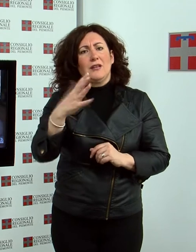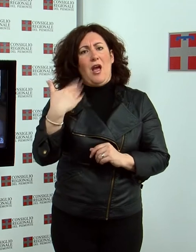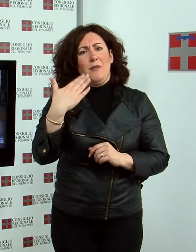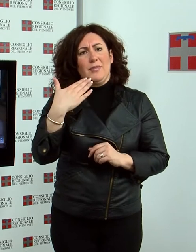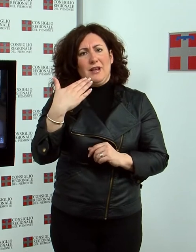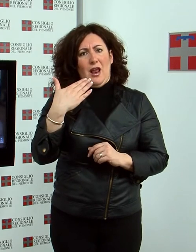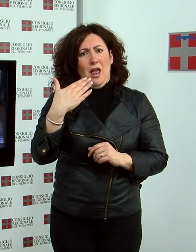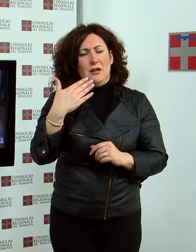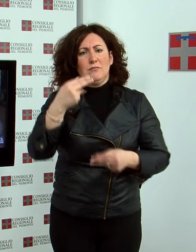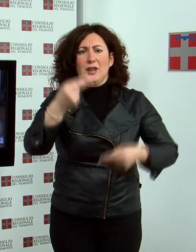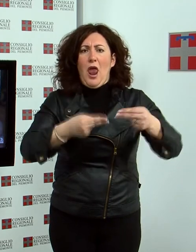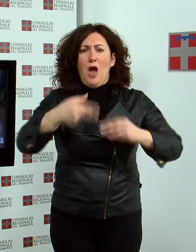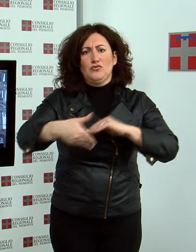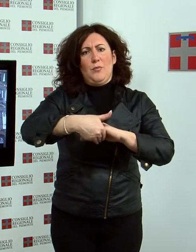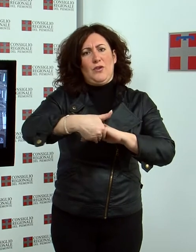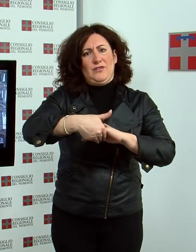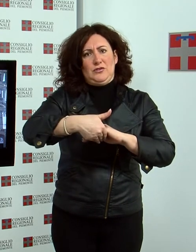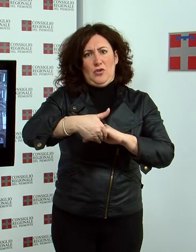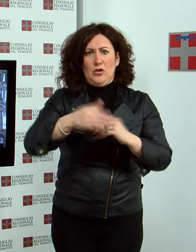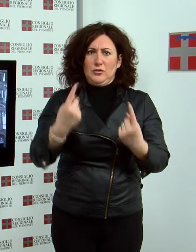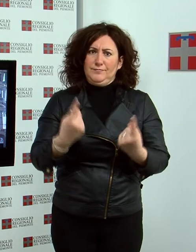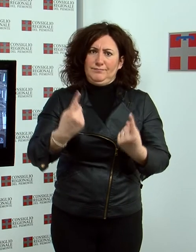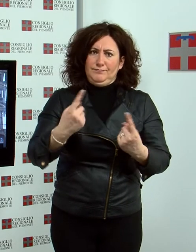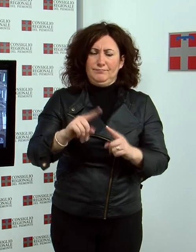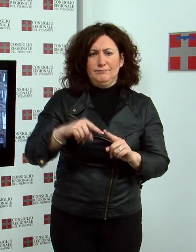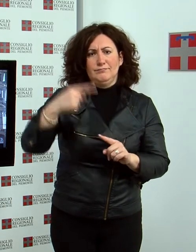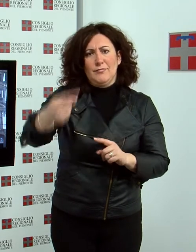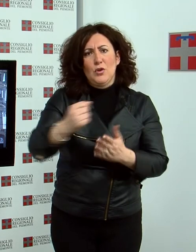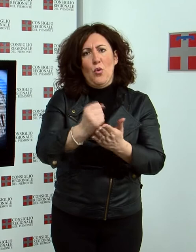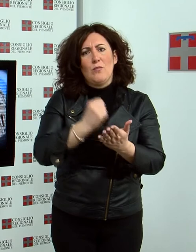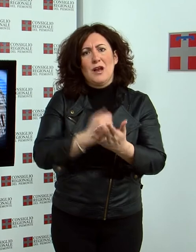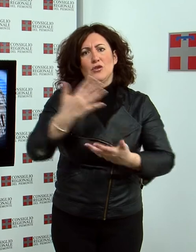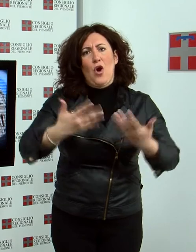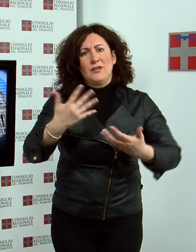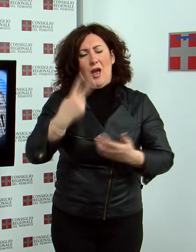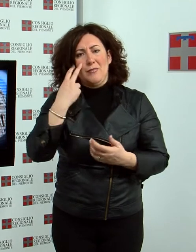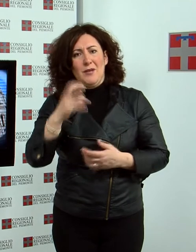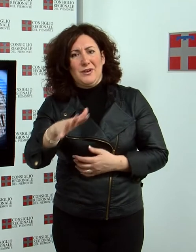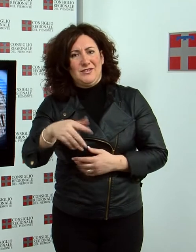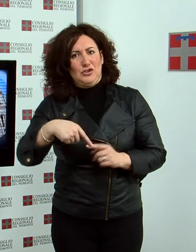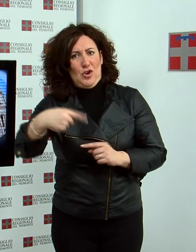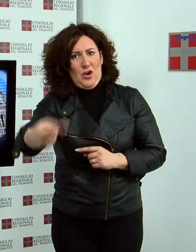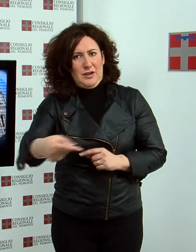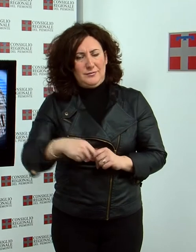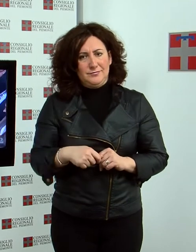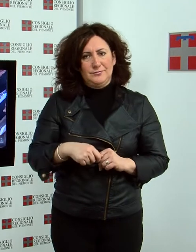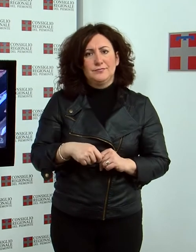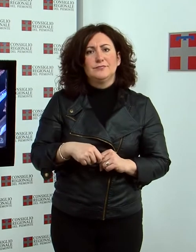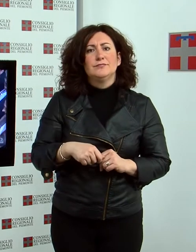del bilancio in attesa dell'approvazione del documento contabile di previsione inaugurata la scuola di medolla a dieci mesi